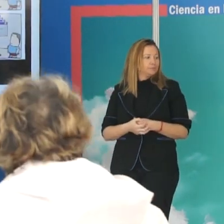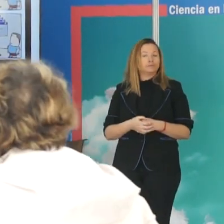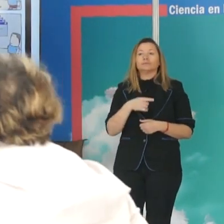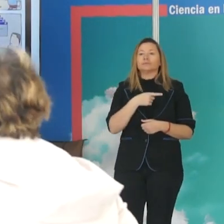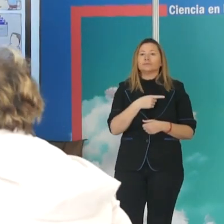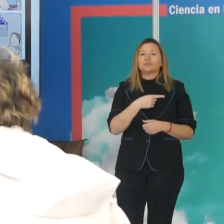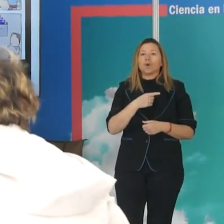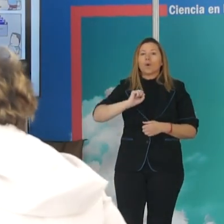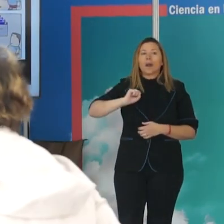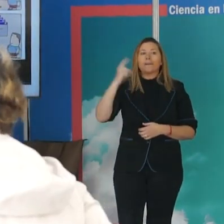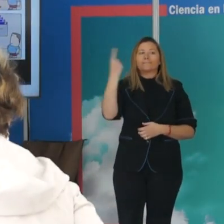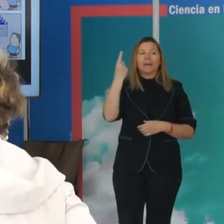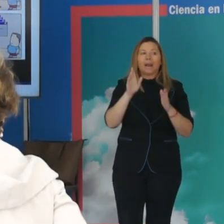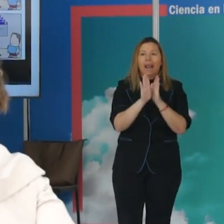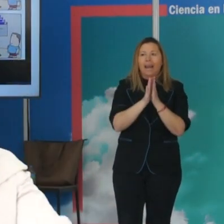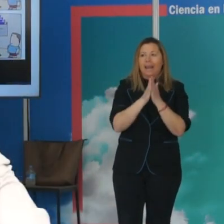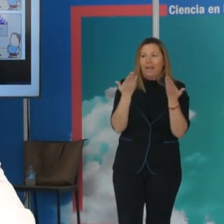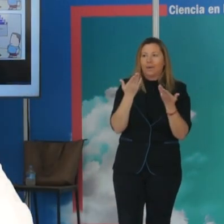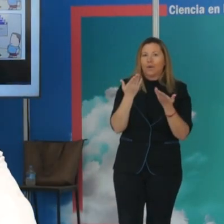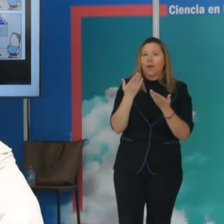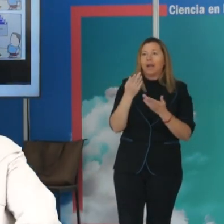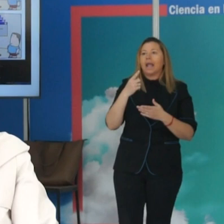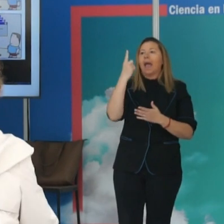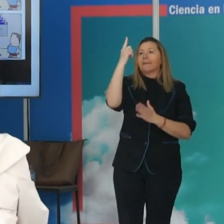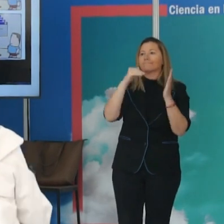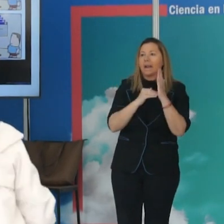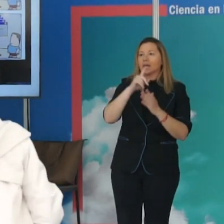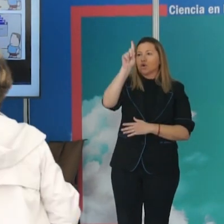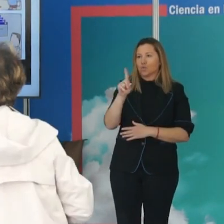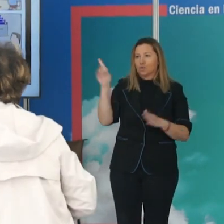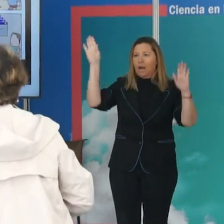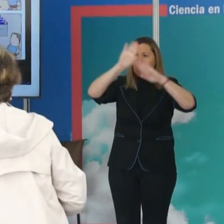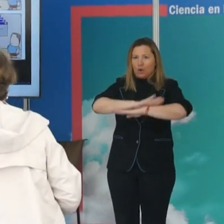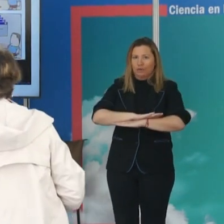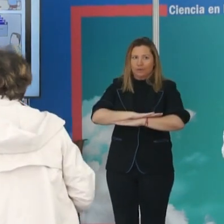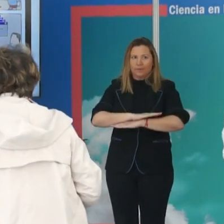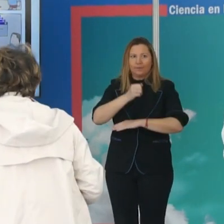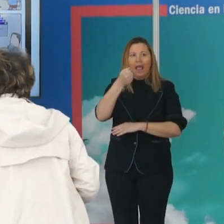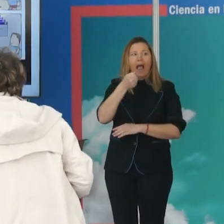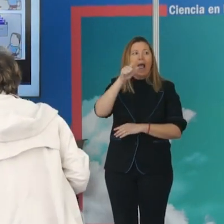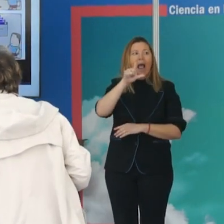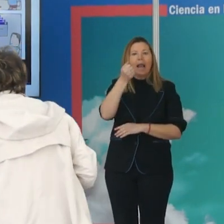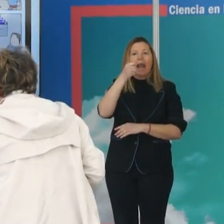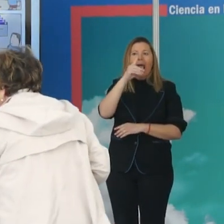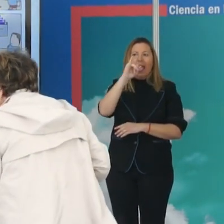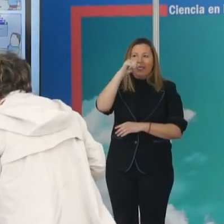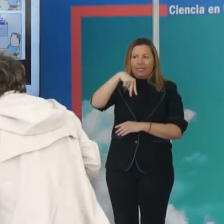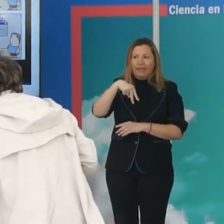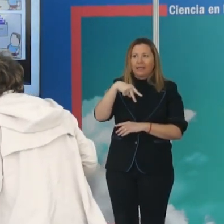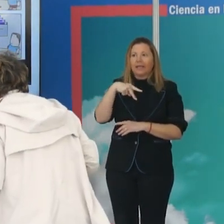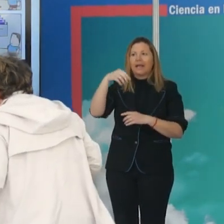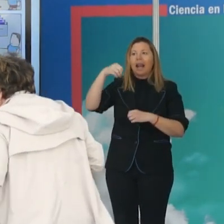con nuestro primer libro, Las Mil y Una Noches, y dentro de él, Aladino y la lámpara maravillosa.